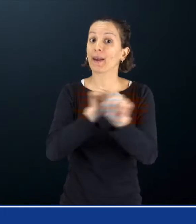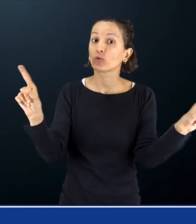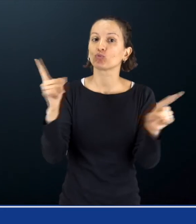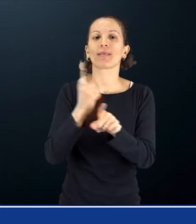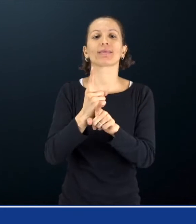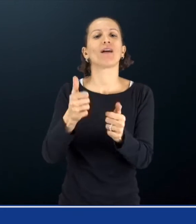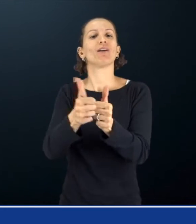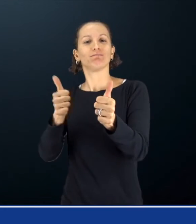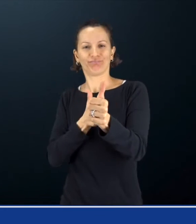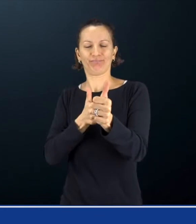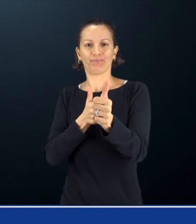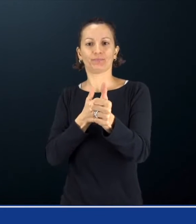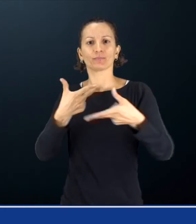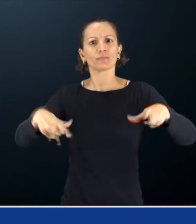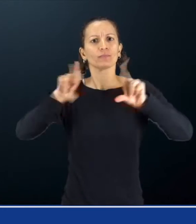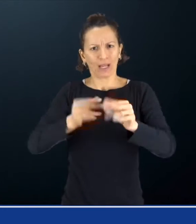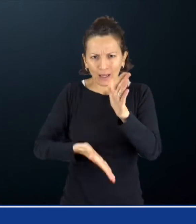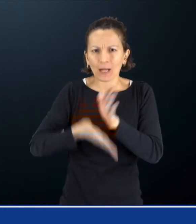Nessuno deve rimanere indietro.